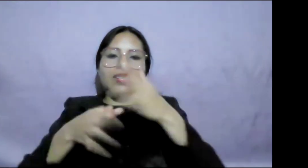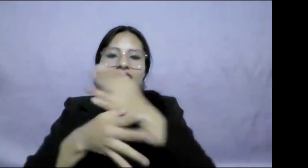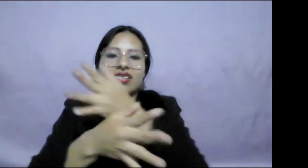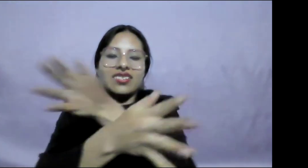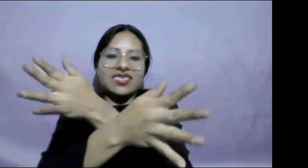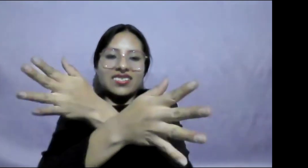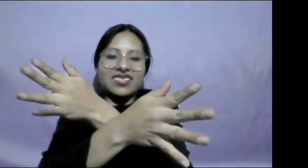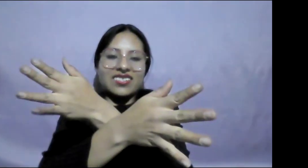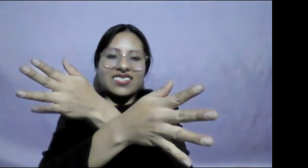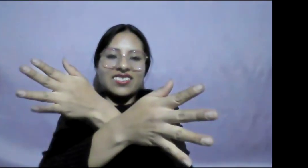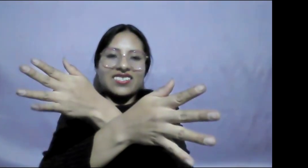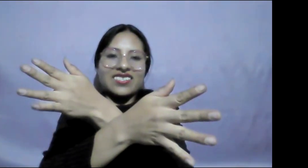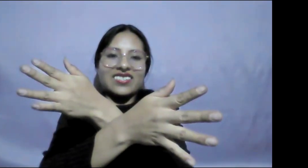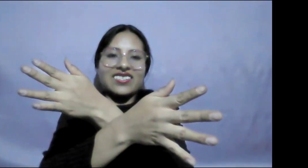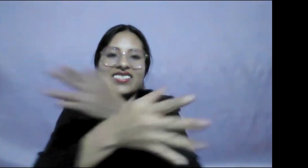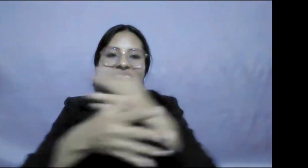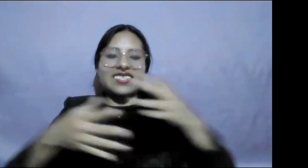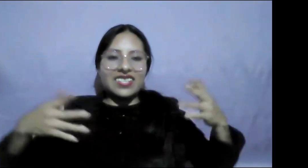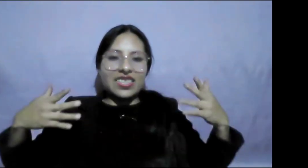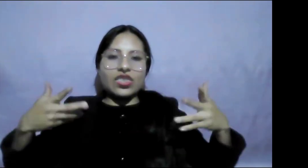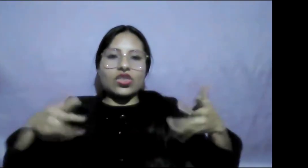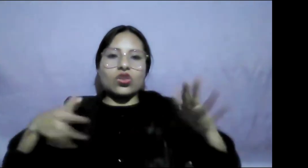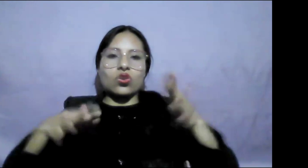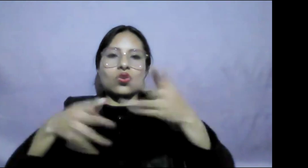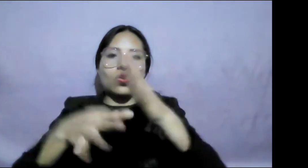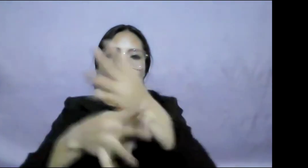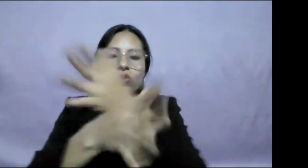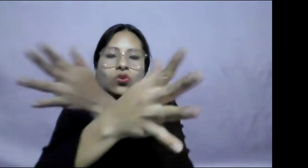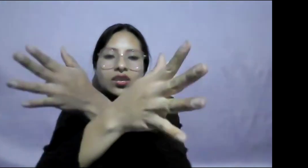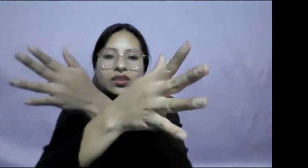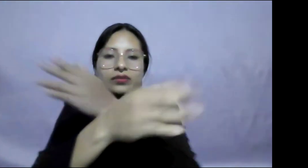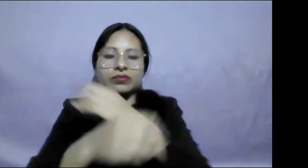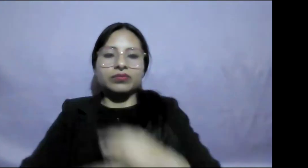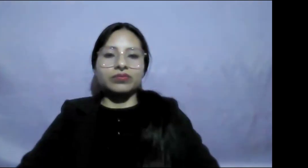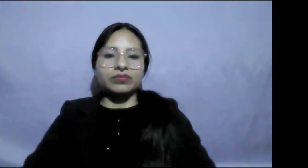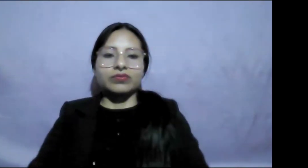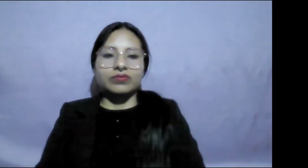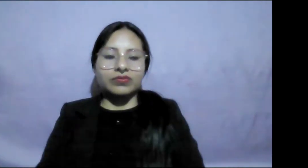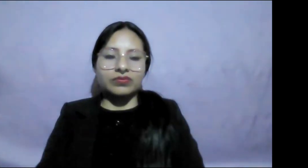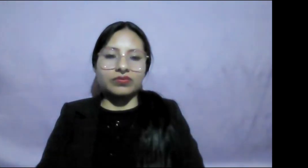muy bien Chimbote excelente